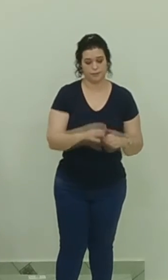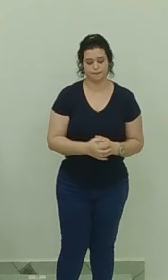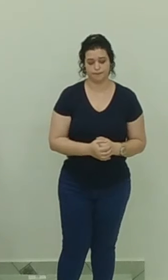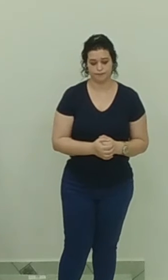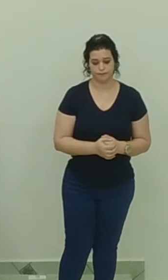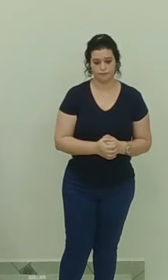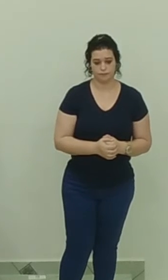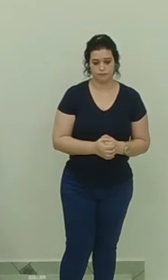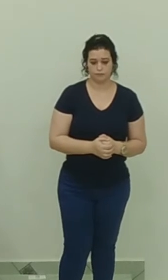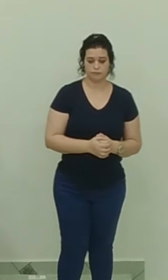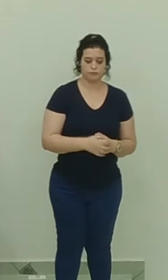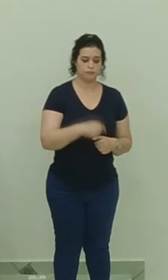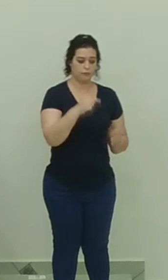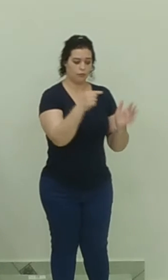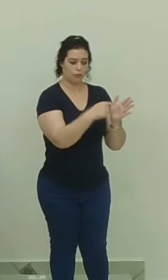Nesse texto